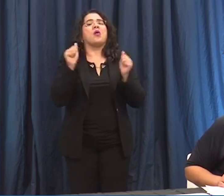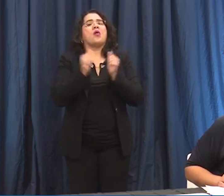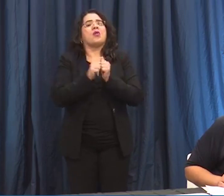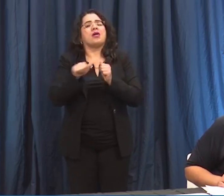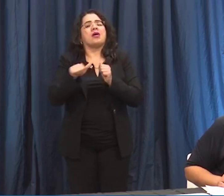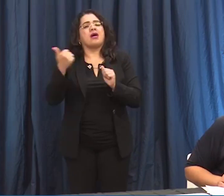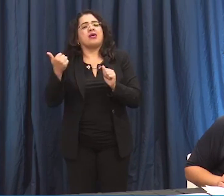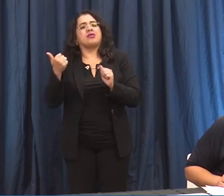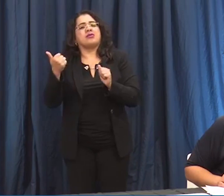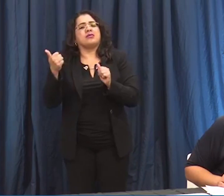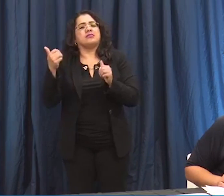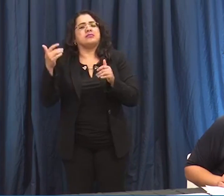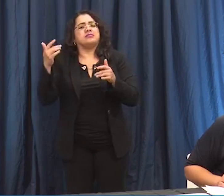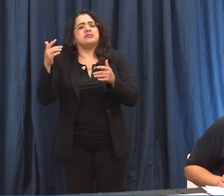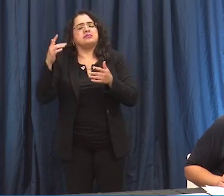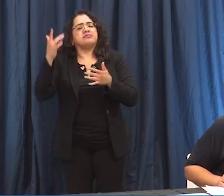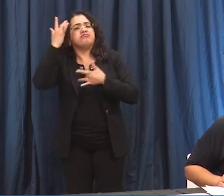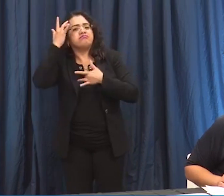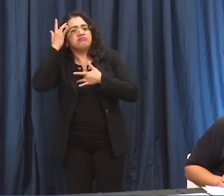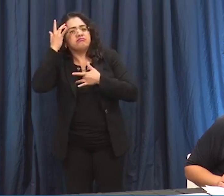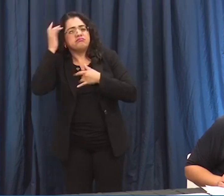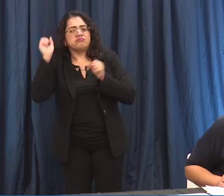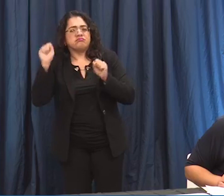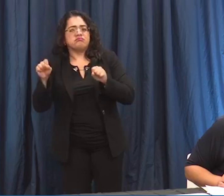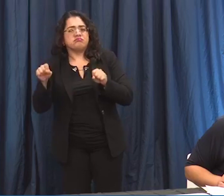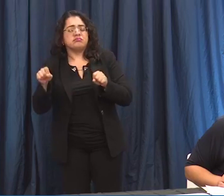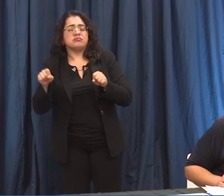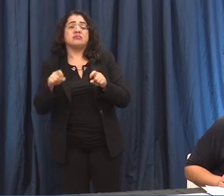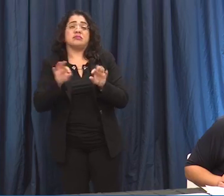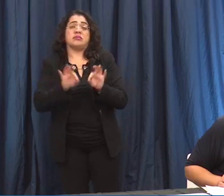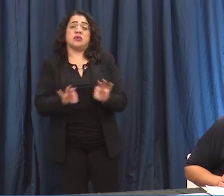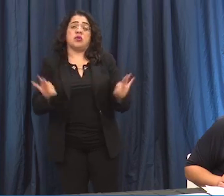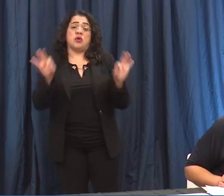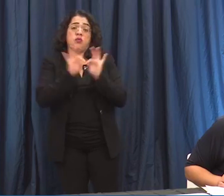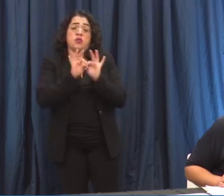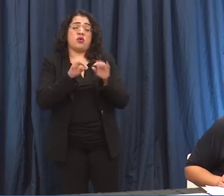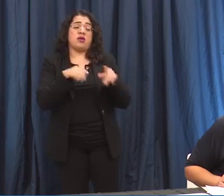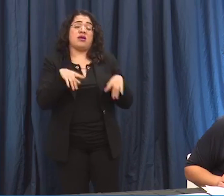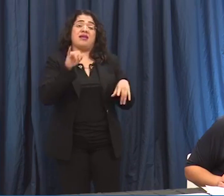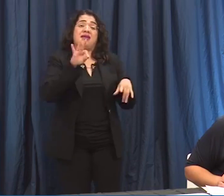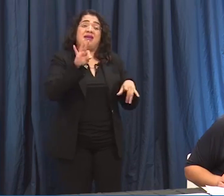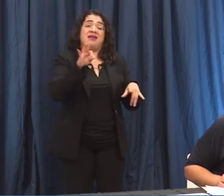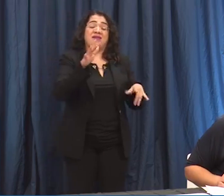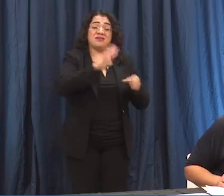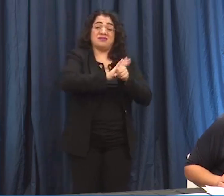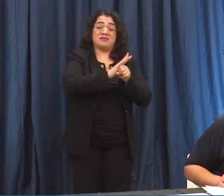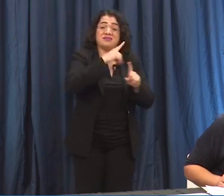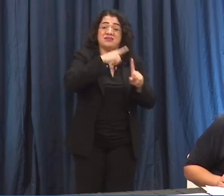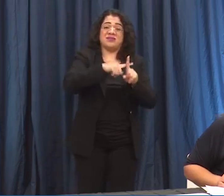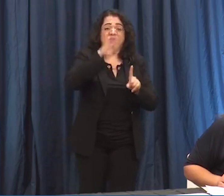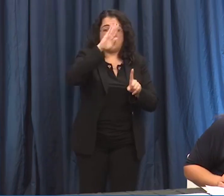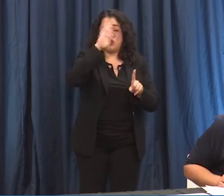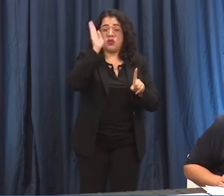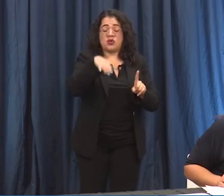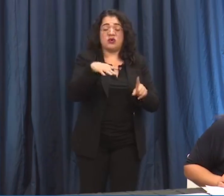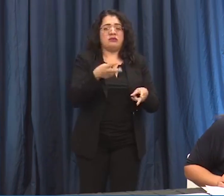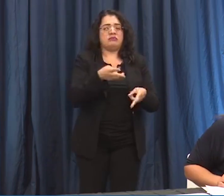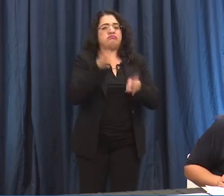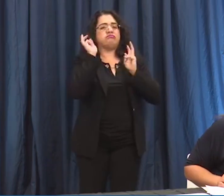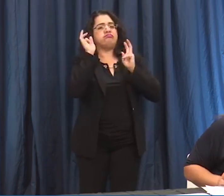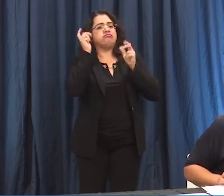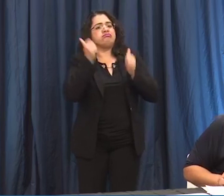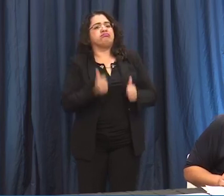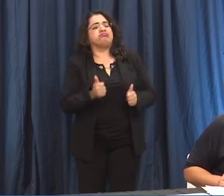que podamos para proteger a aquellos que puedan tener un mayor riesgo de complicaciones que pueda causar que ingresen